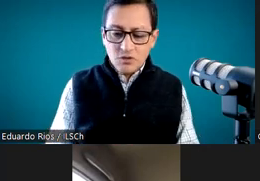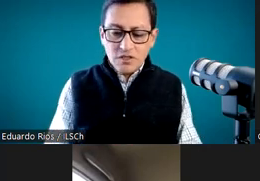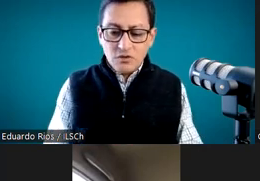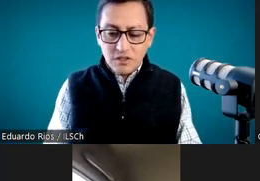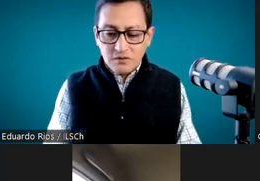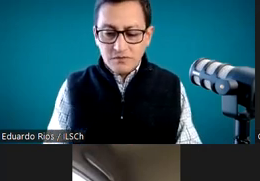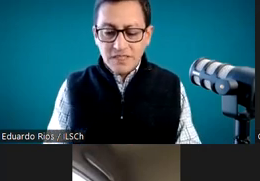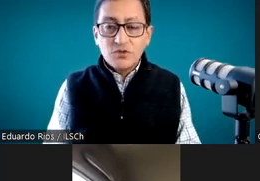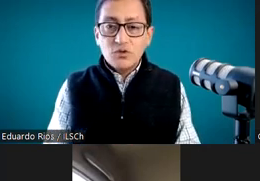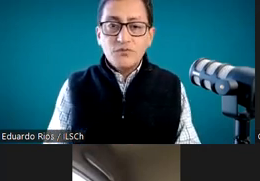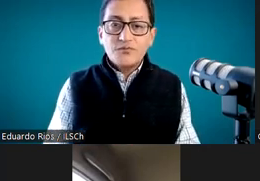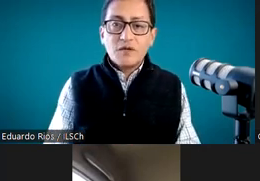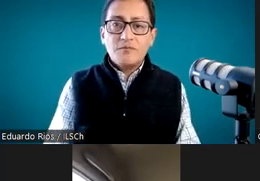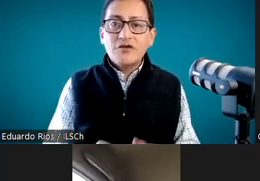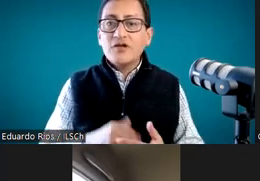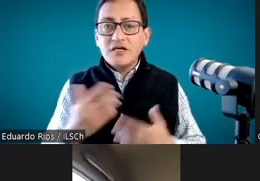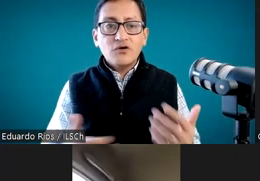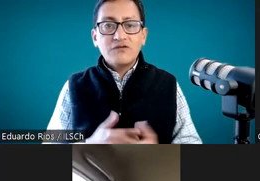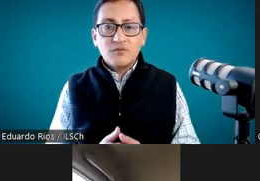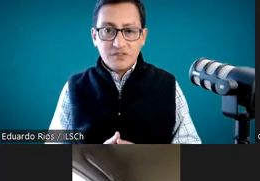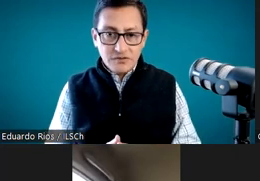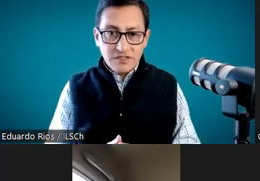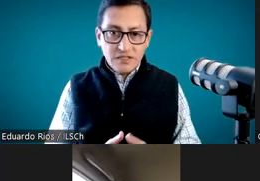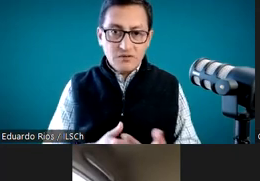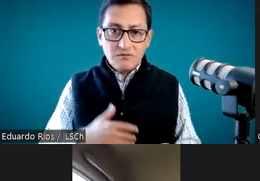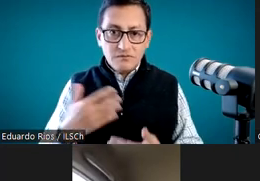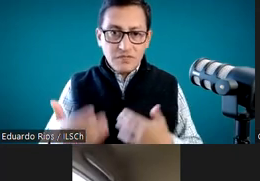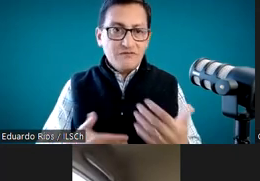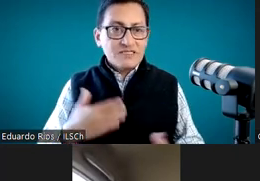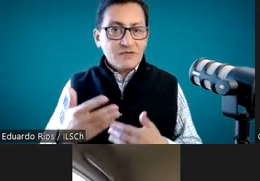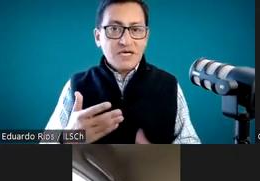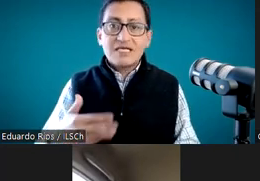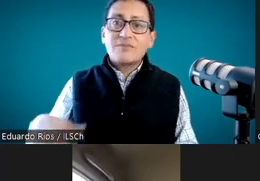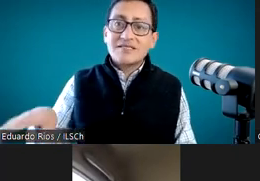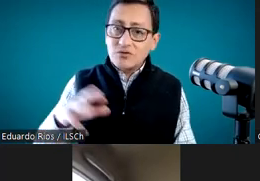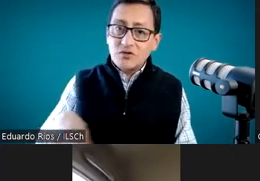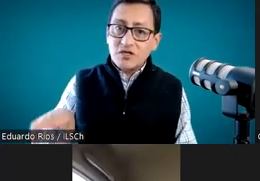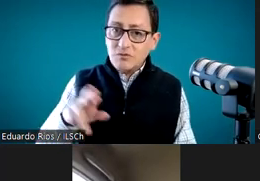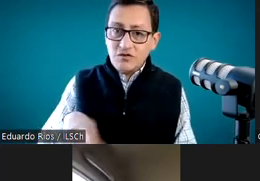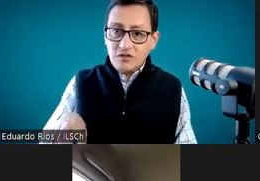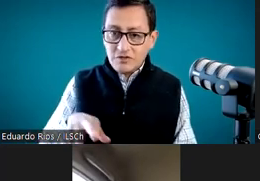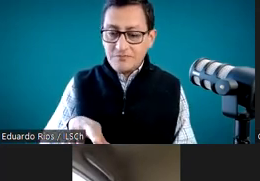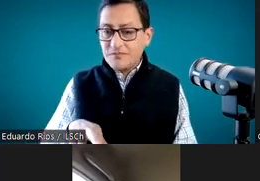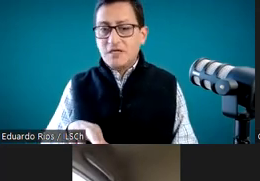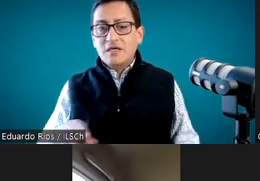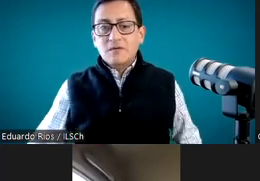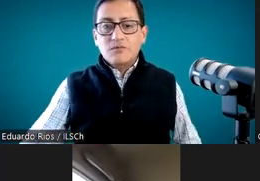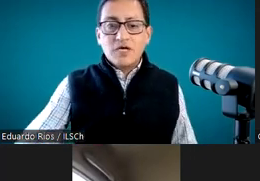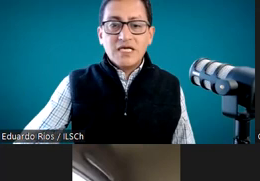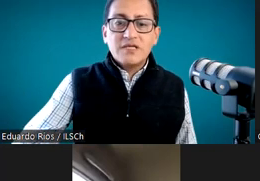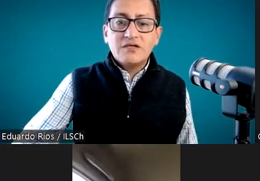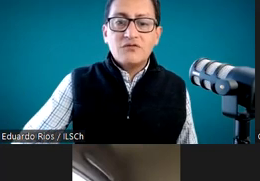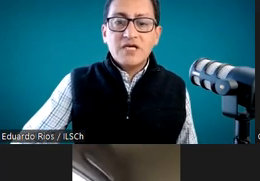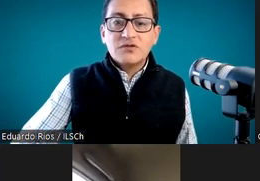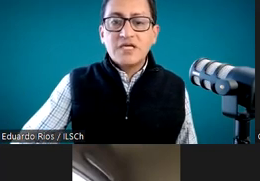con Eduardo en YouTube varios videos con información que les va a servir para ir repasando esto que hemos visto ahora.